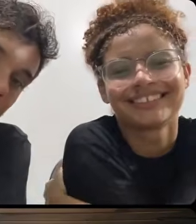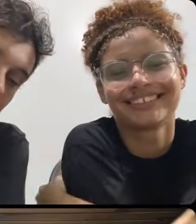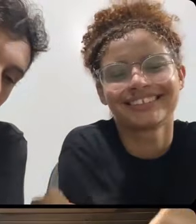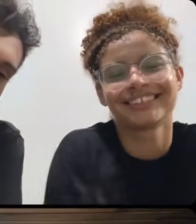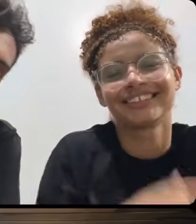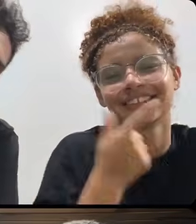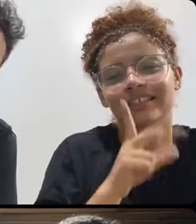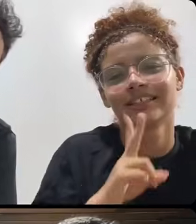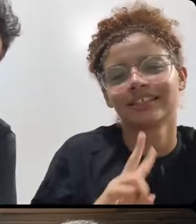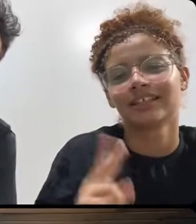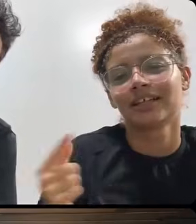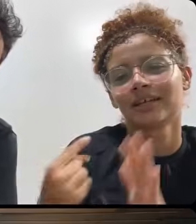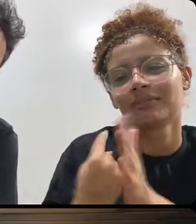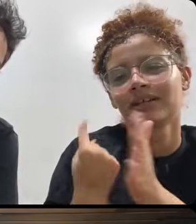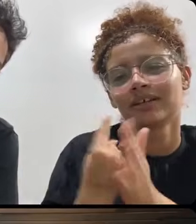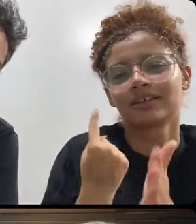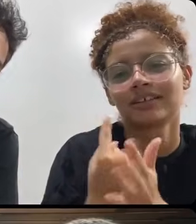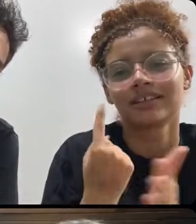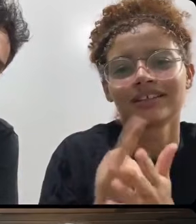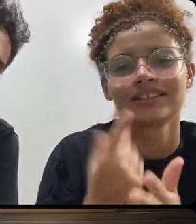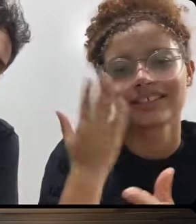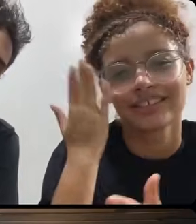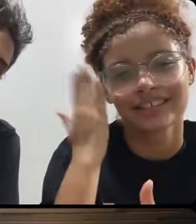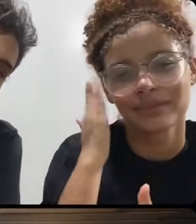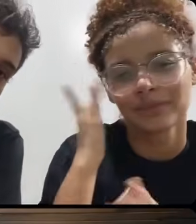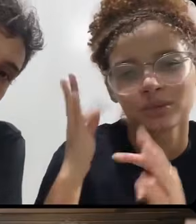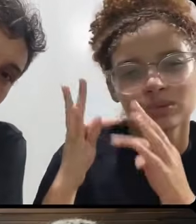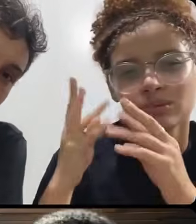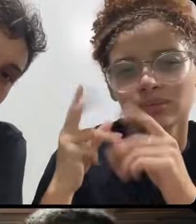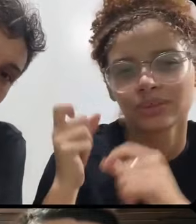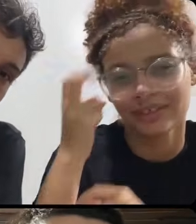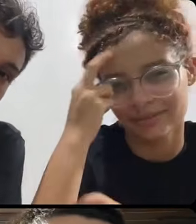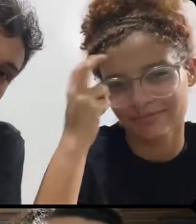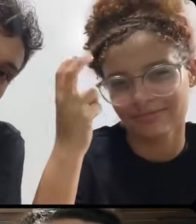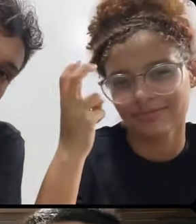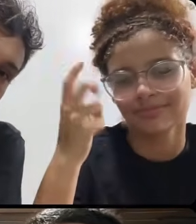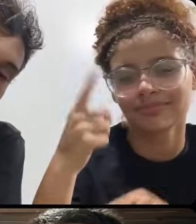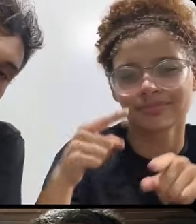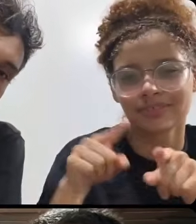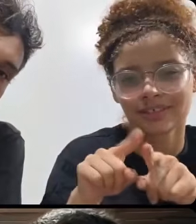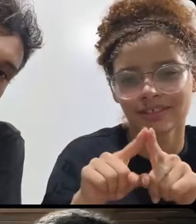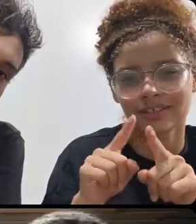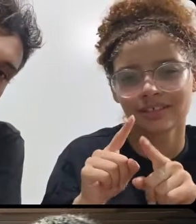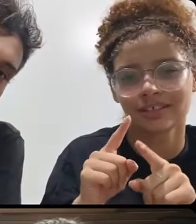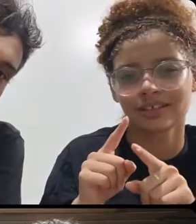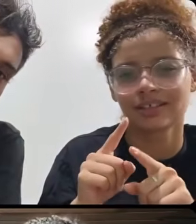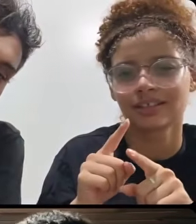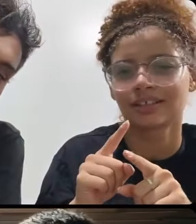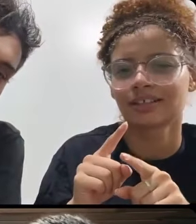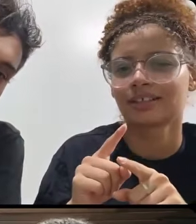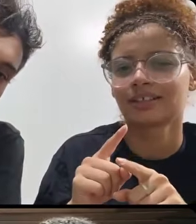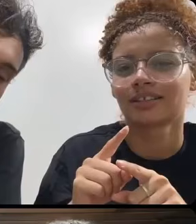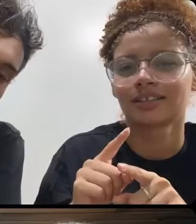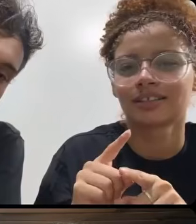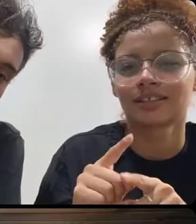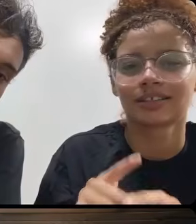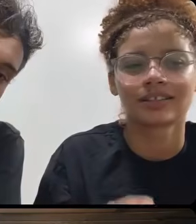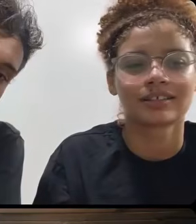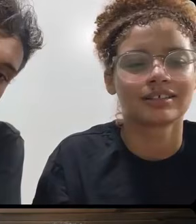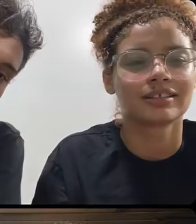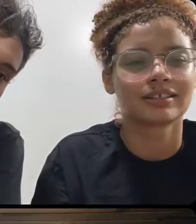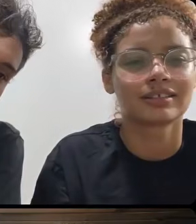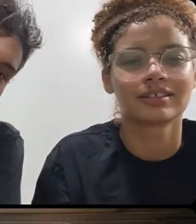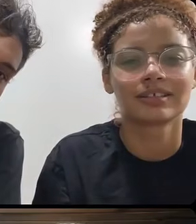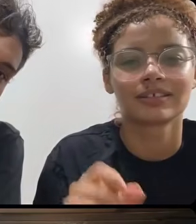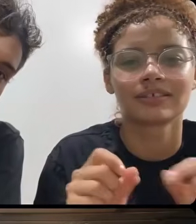consegue, tu pergunta qualquer coisa pra ele, ele tira uma fonte, não sei de onde, ele sempre tem uma informação, e às vezes, como é que tu sabe disso? Então,